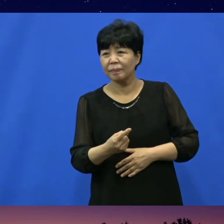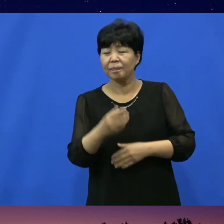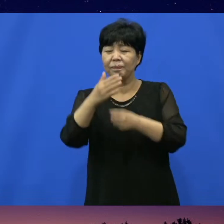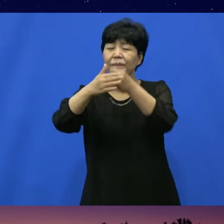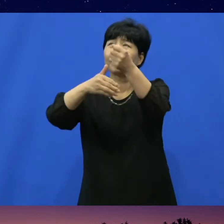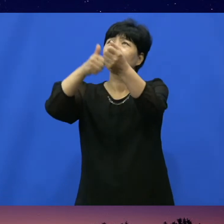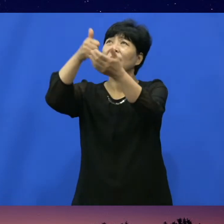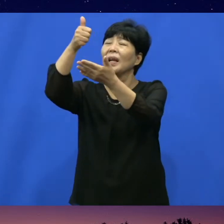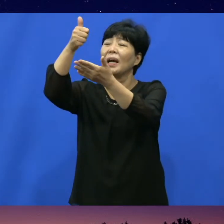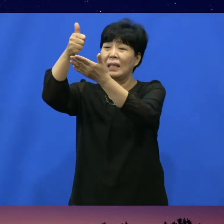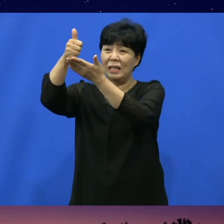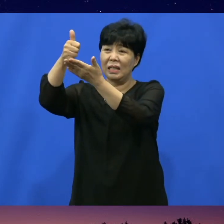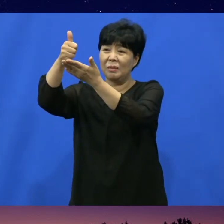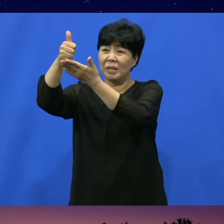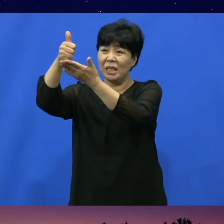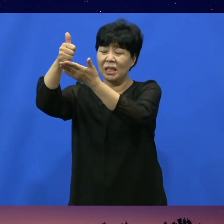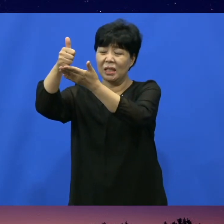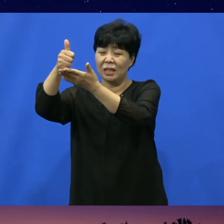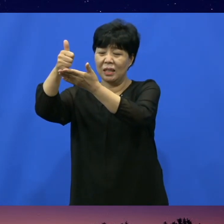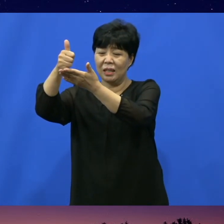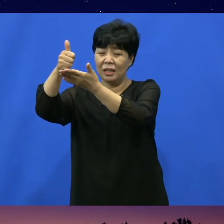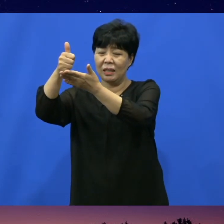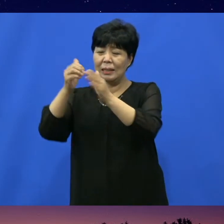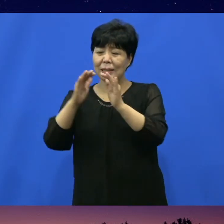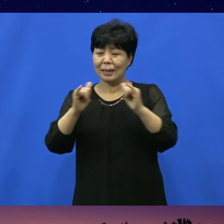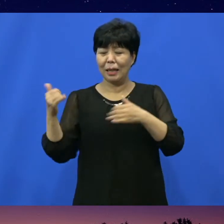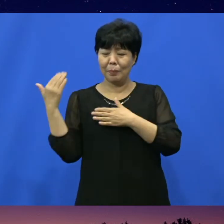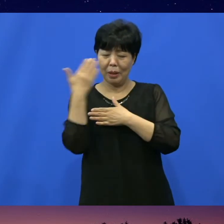하나님이 육신을 입고 세상에 오신 거예요.